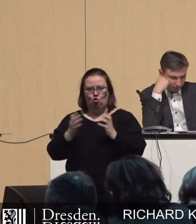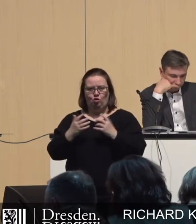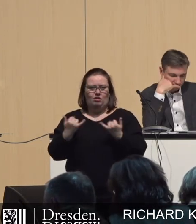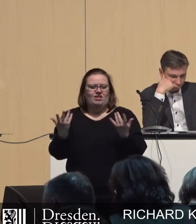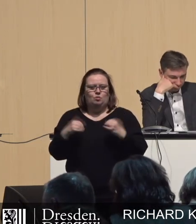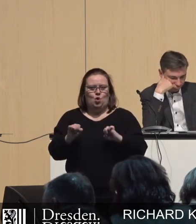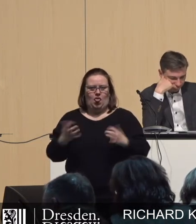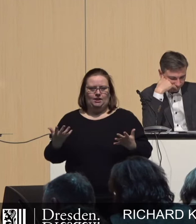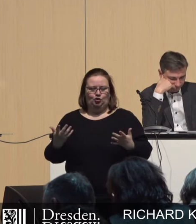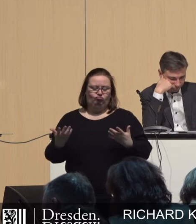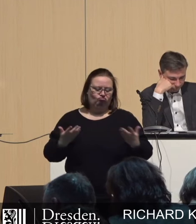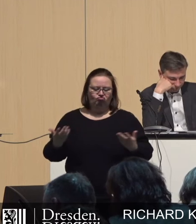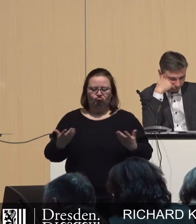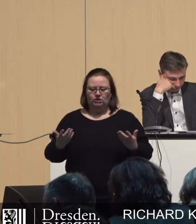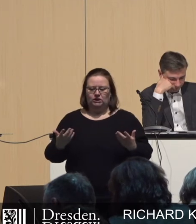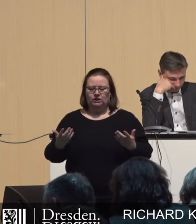würde.